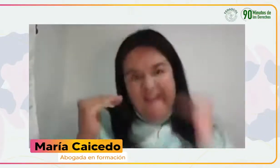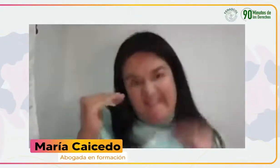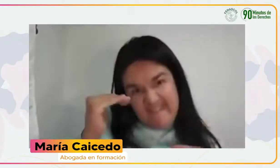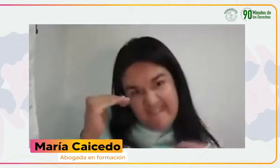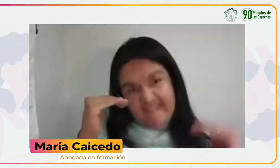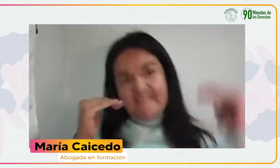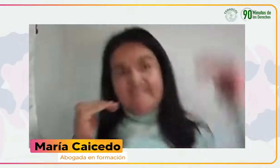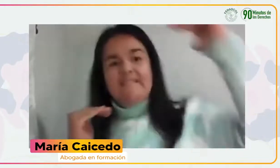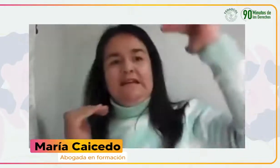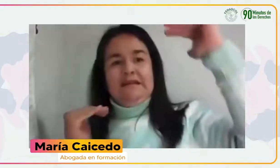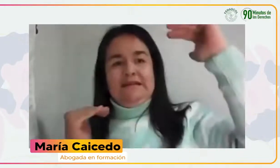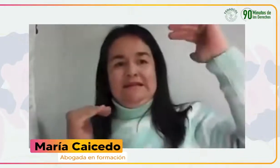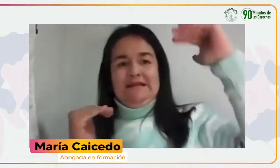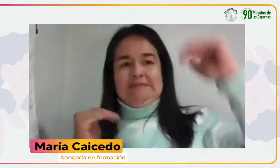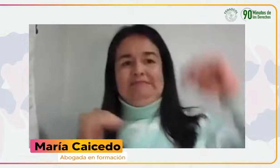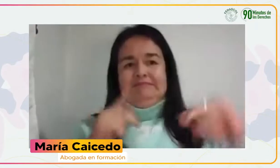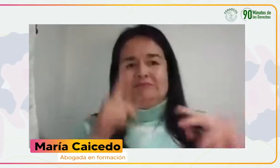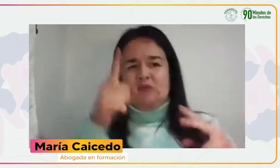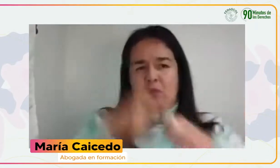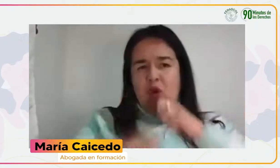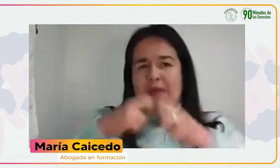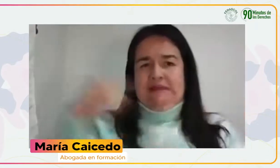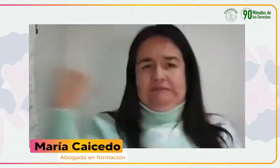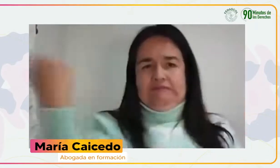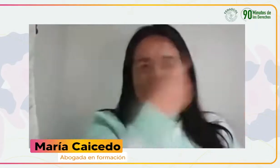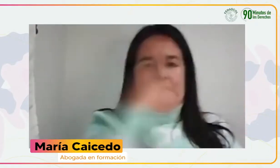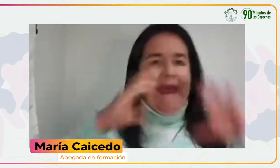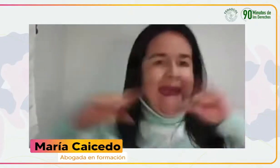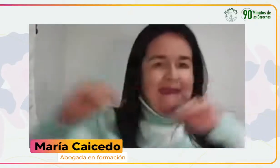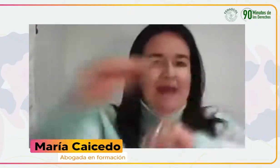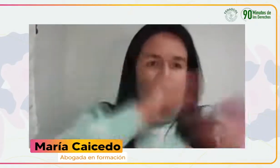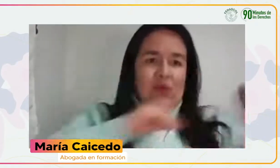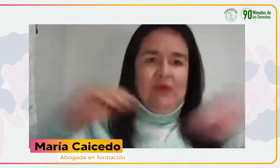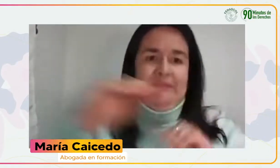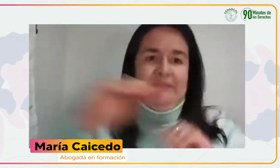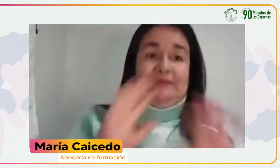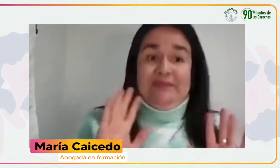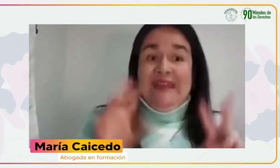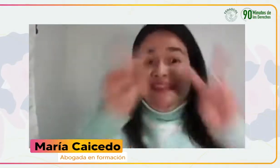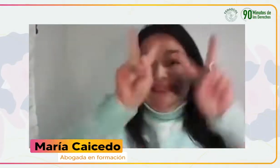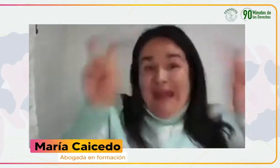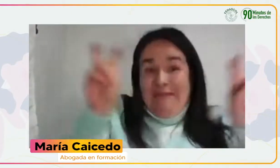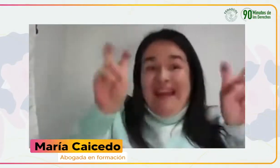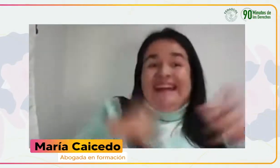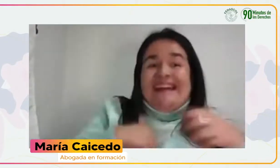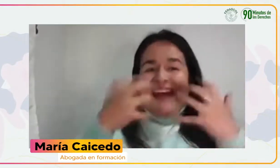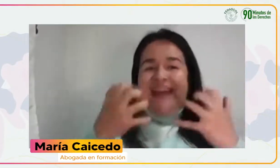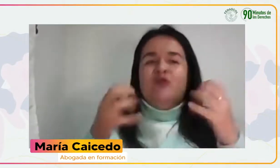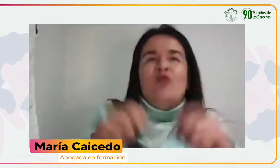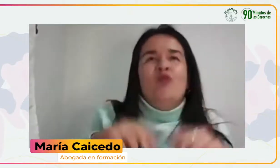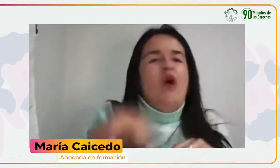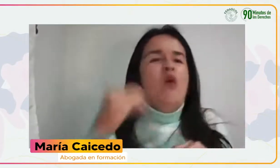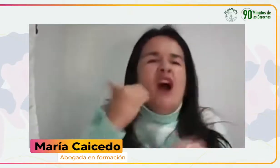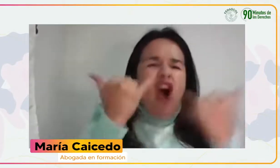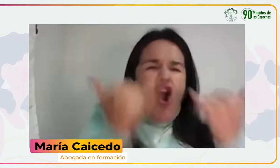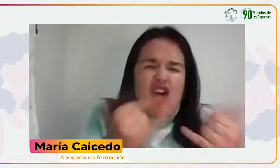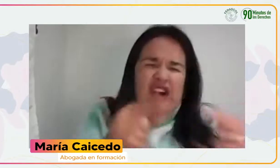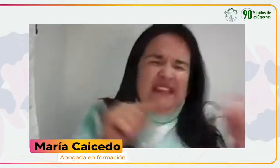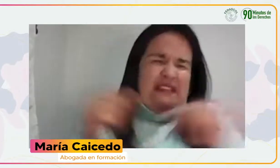las feministas quieren entonces por debajear a los hombres y que ellas estén enaltecidas. Es lo que se habla, ese